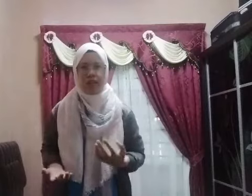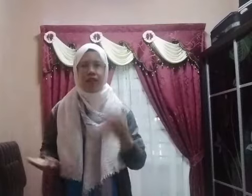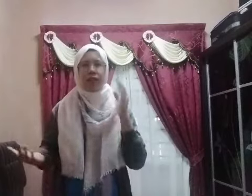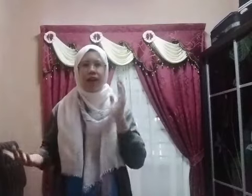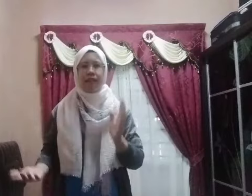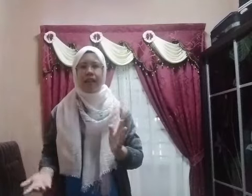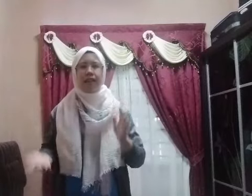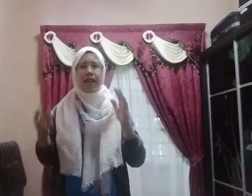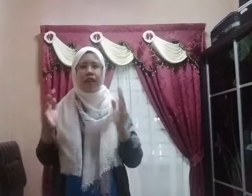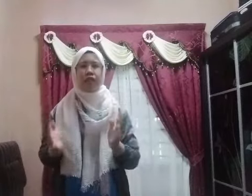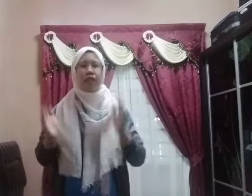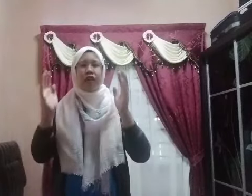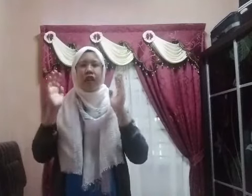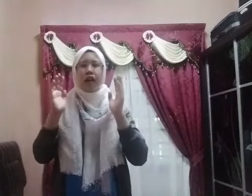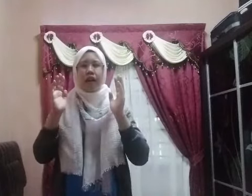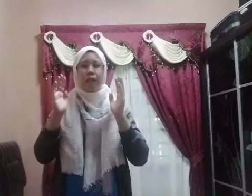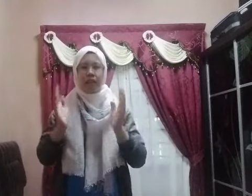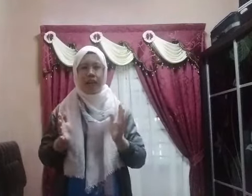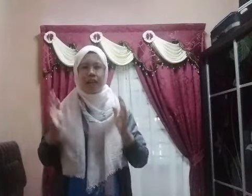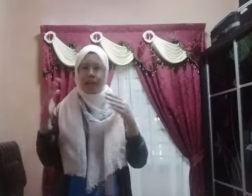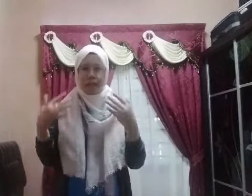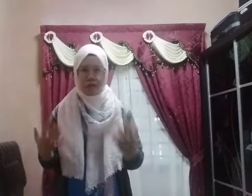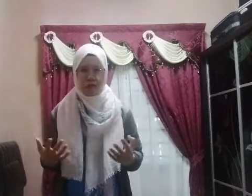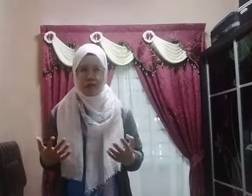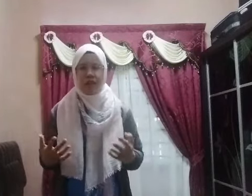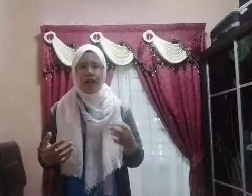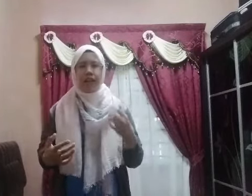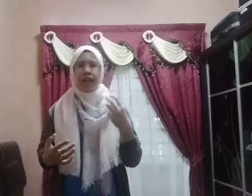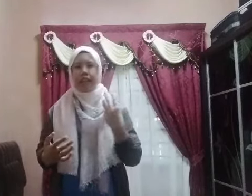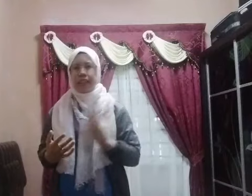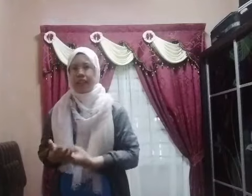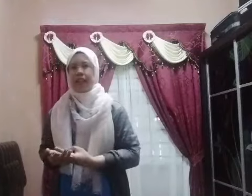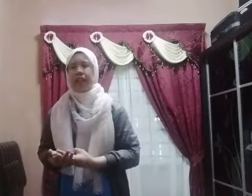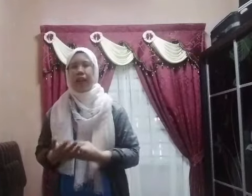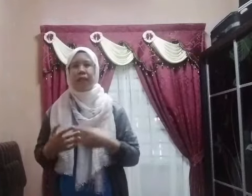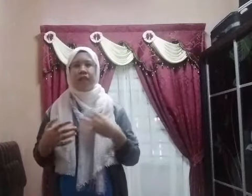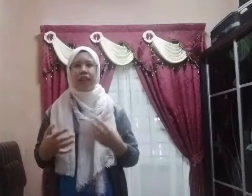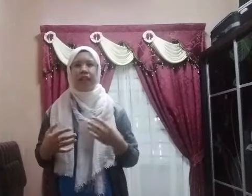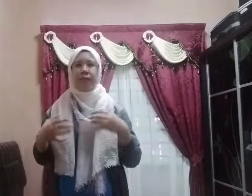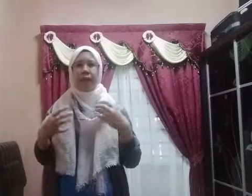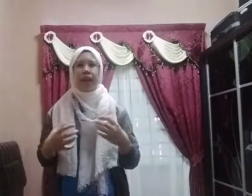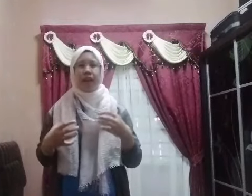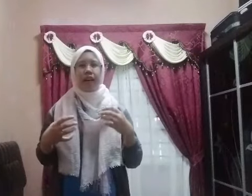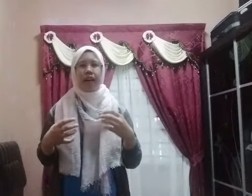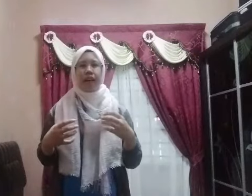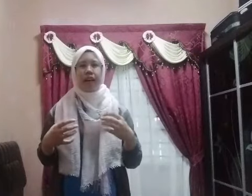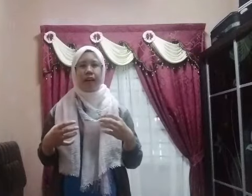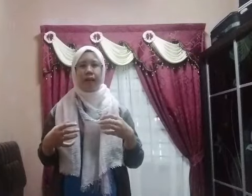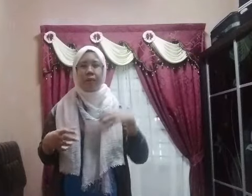untuk menghasilkan satu model DC motor. Dan yang ketiga, kami juga dapat